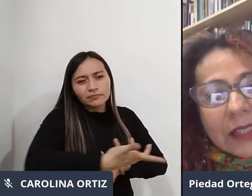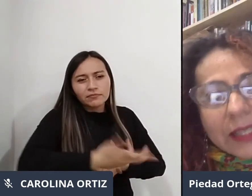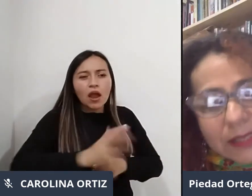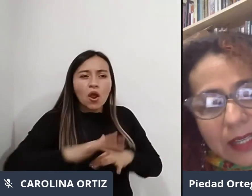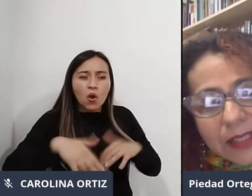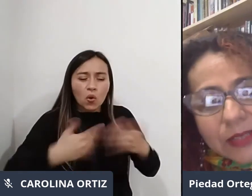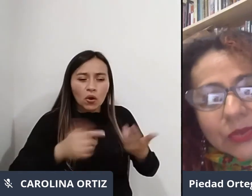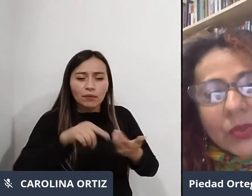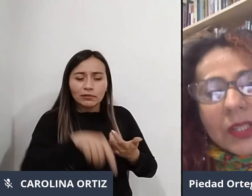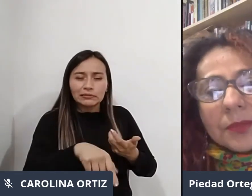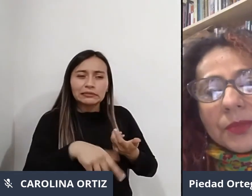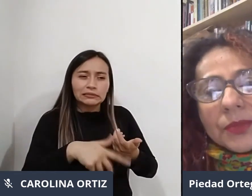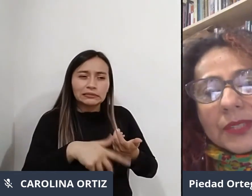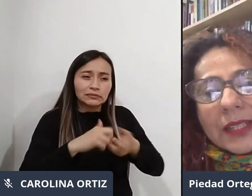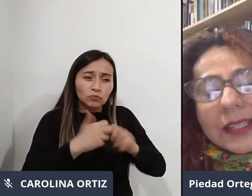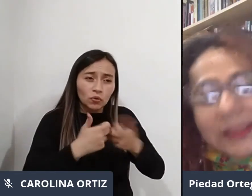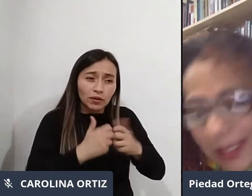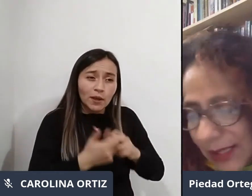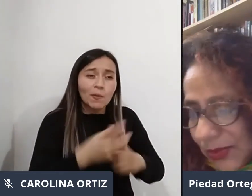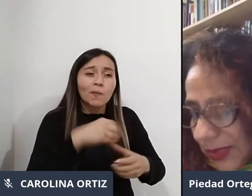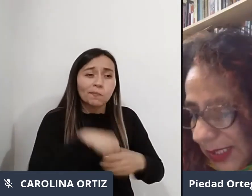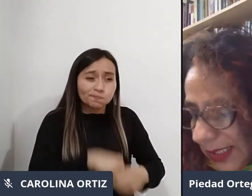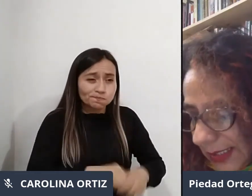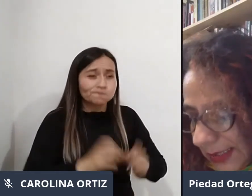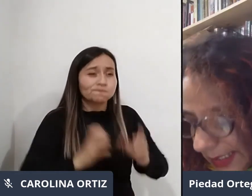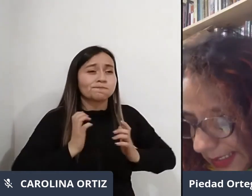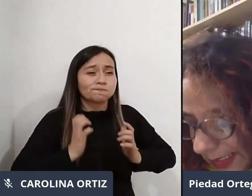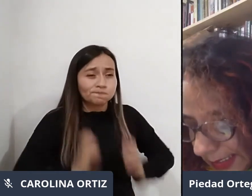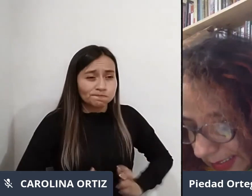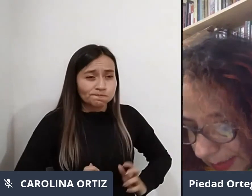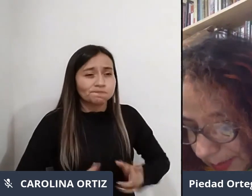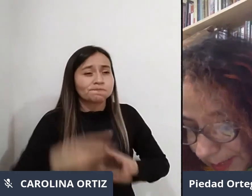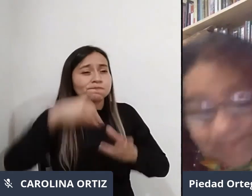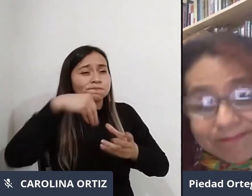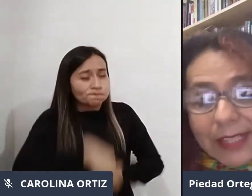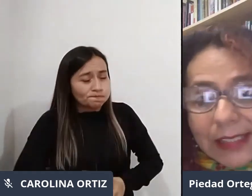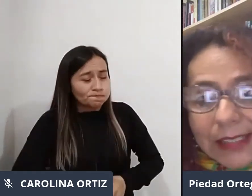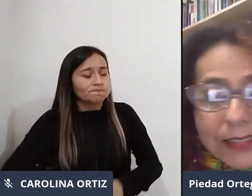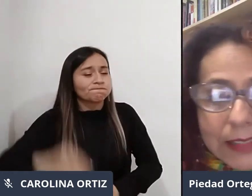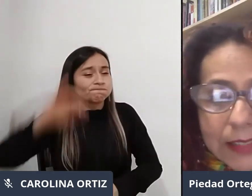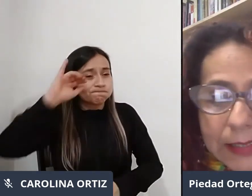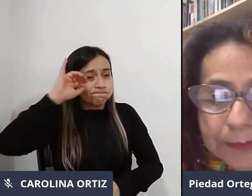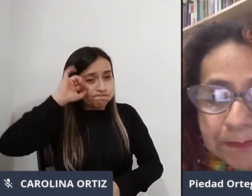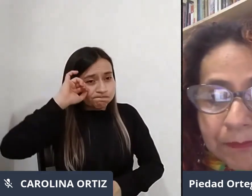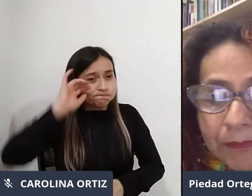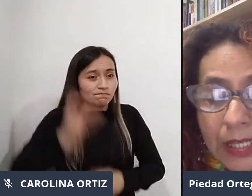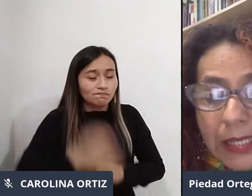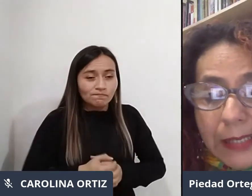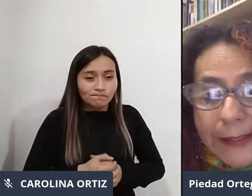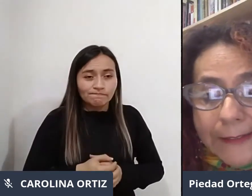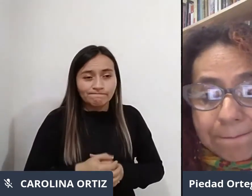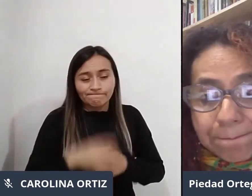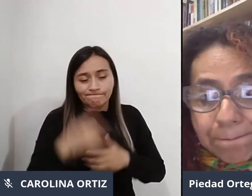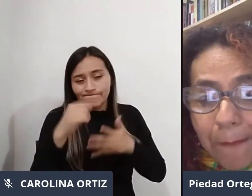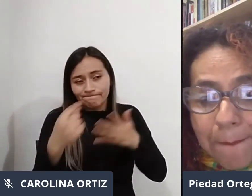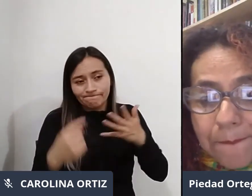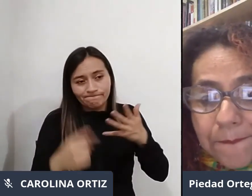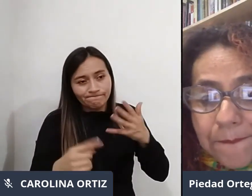afecciones que están en sus cuerpos, que están en sus psiquis, bueno, etcétera.